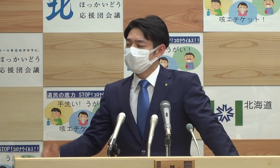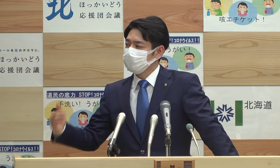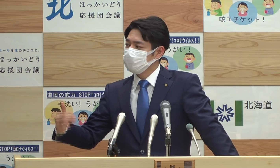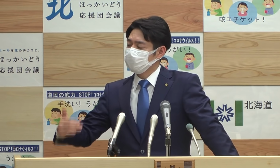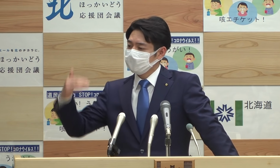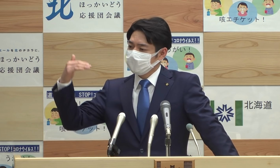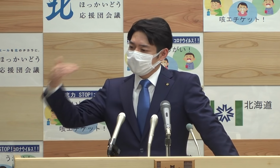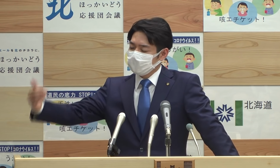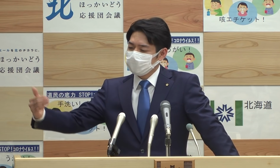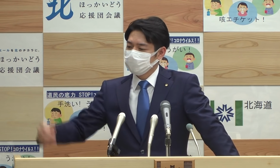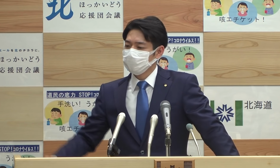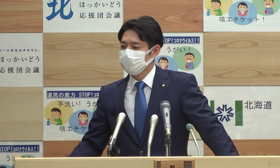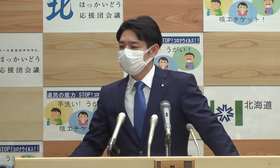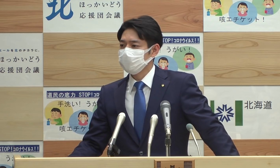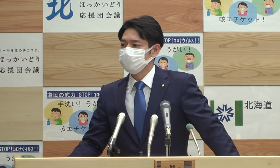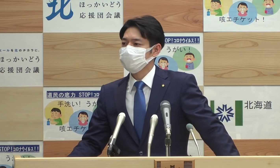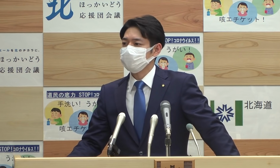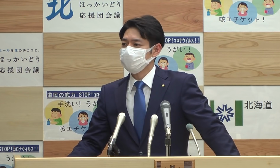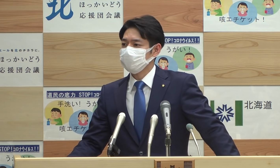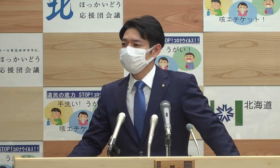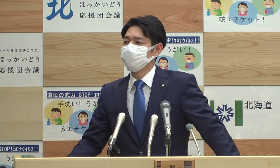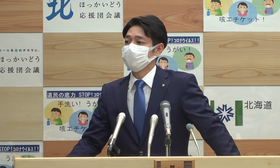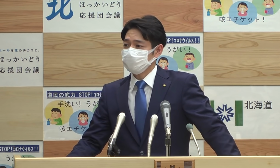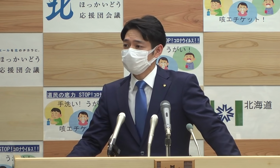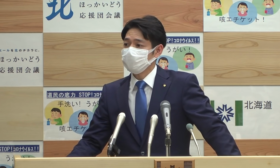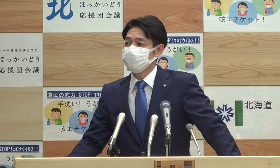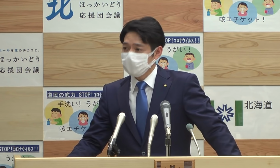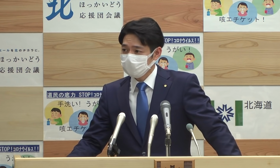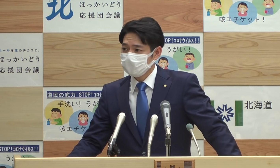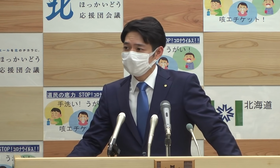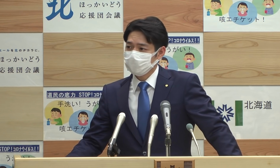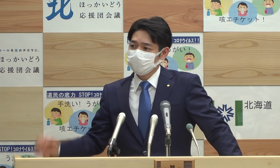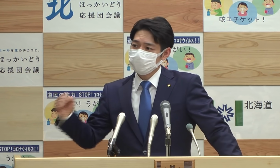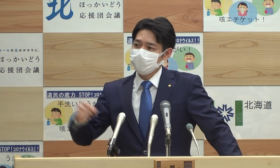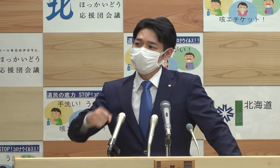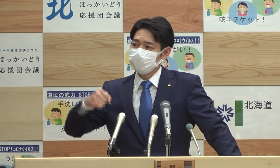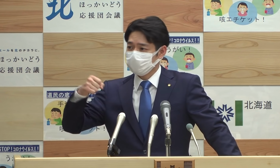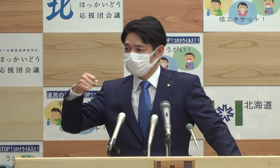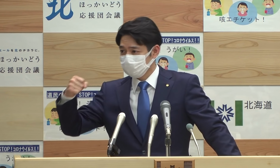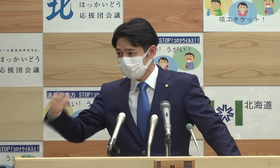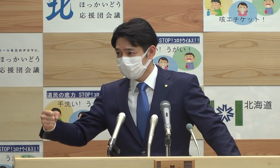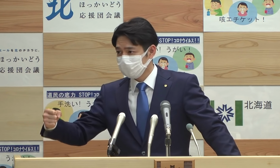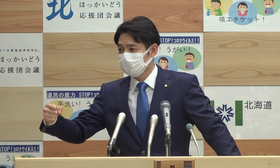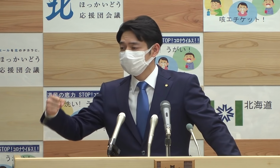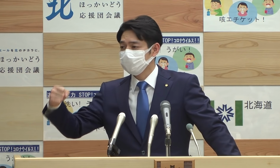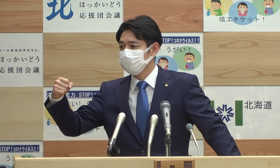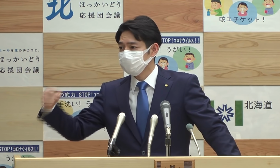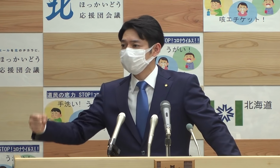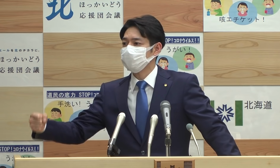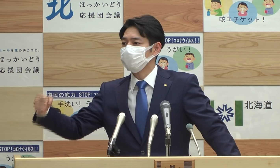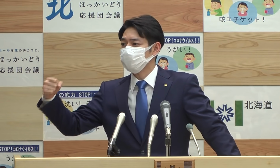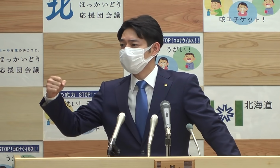れも専門家の派遣要請というのを政府に対して我々して、でクラスター班が派遣をされて初めて運用したのが北海道